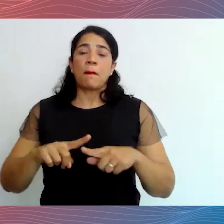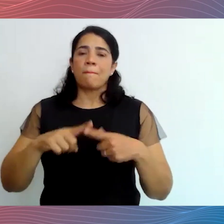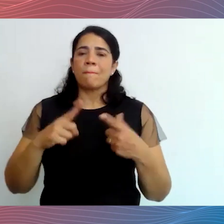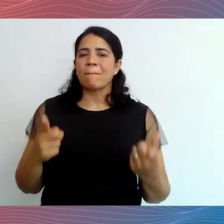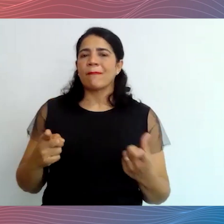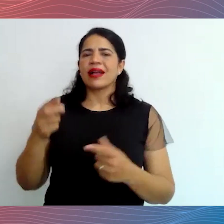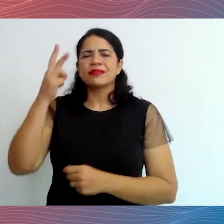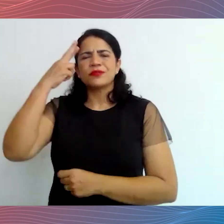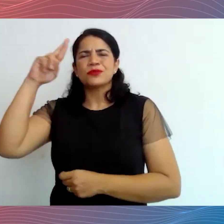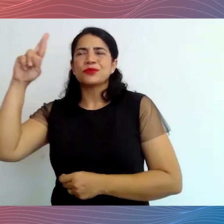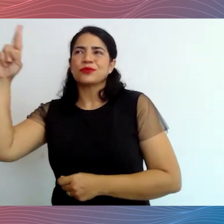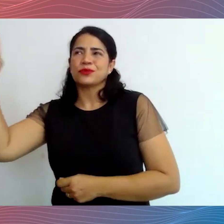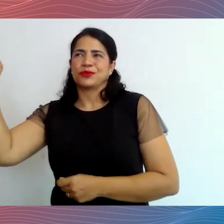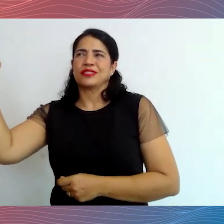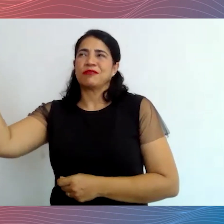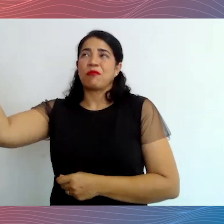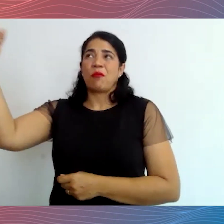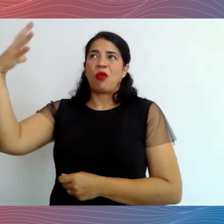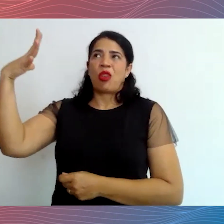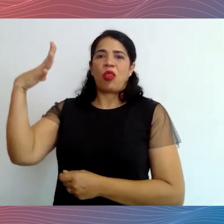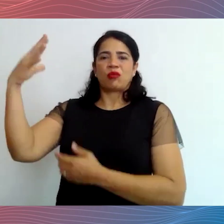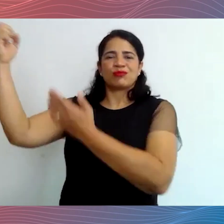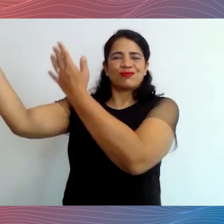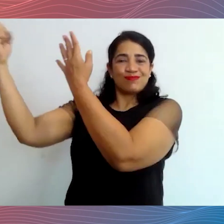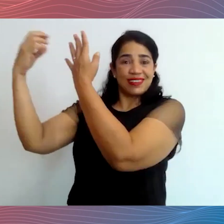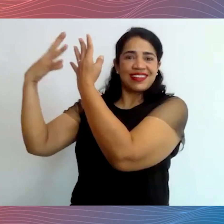Unidos? Vamos para Porto Rico?